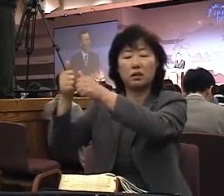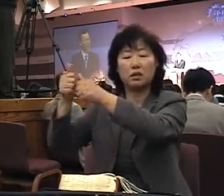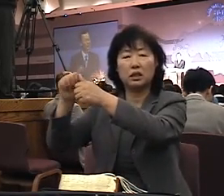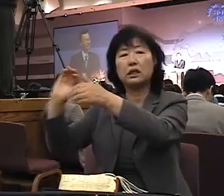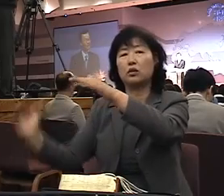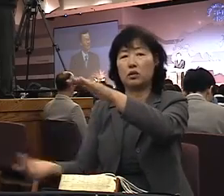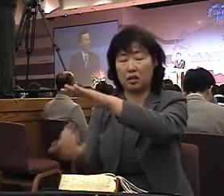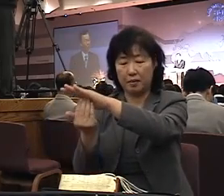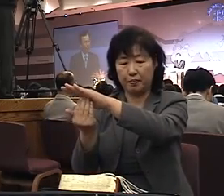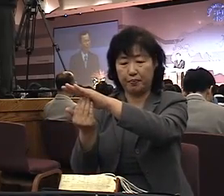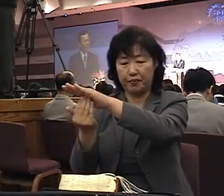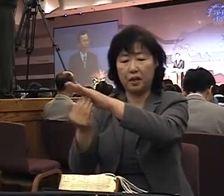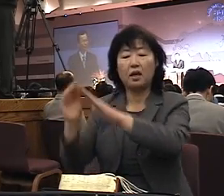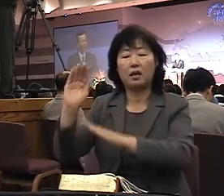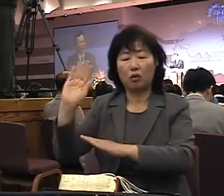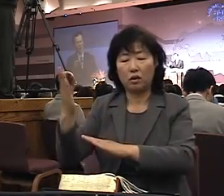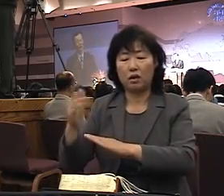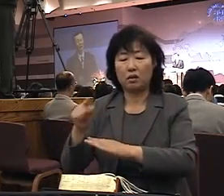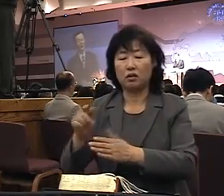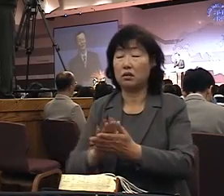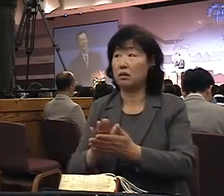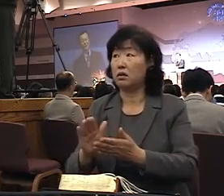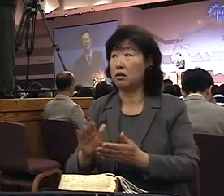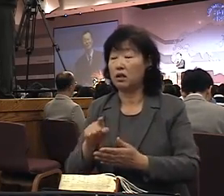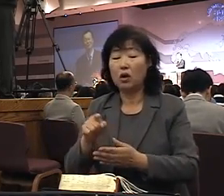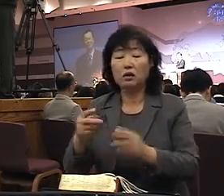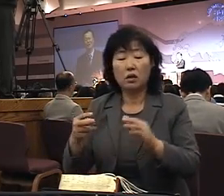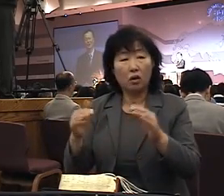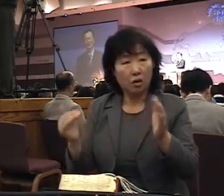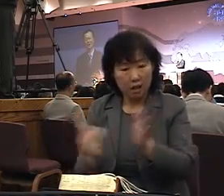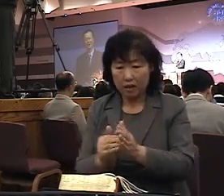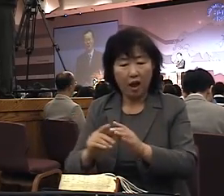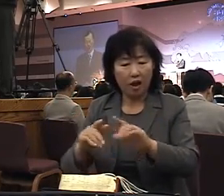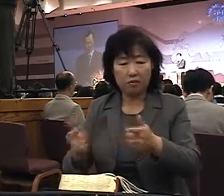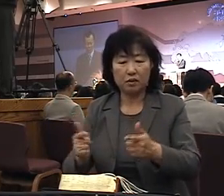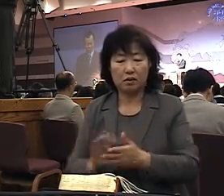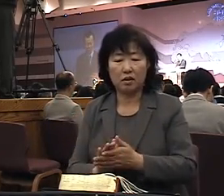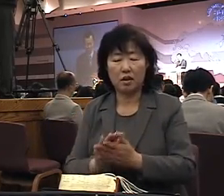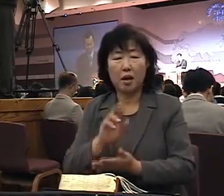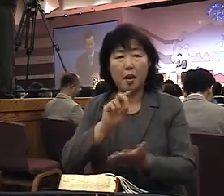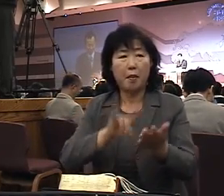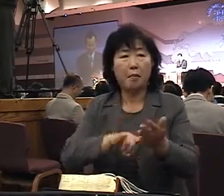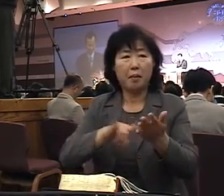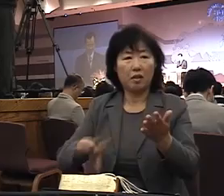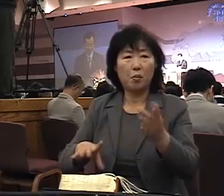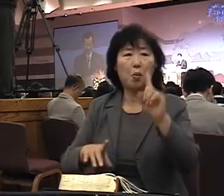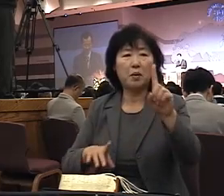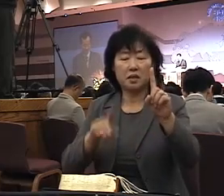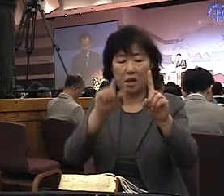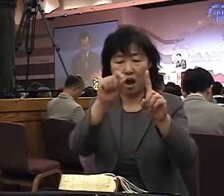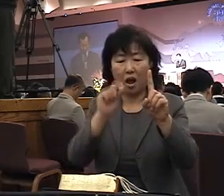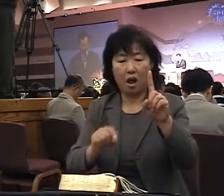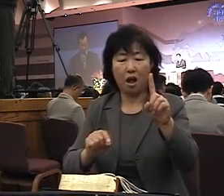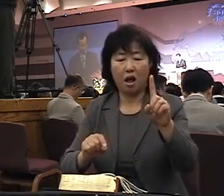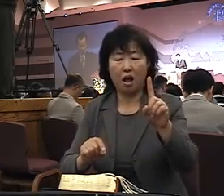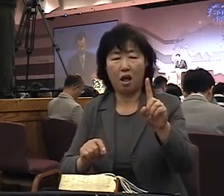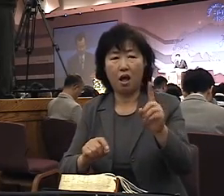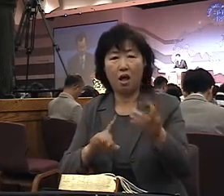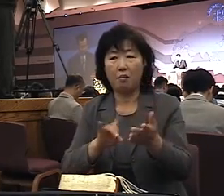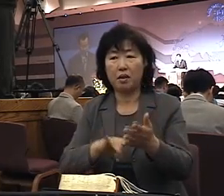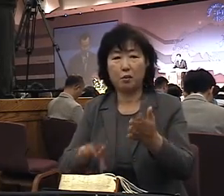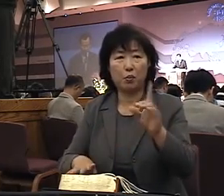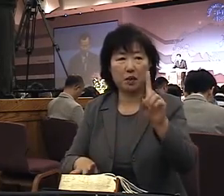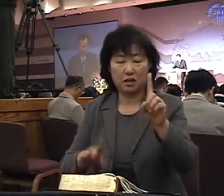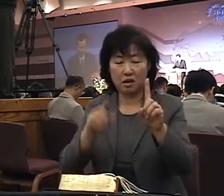성립된다는 것입니다. 놀랍죠? 여기서 끝나는 게 아니에요. 마태복음 1장을 한번 가보세요. 마태복음